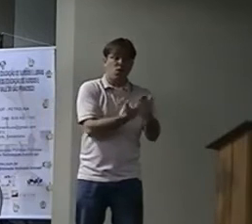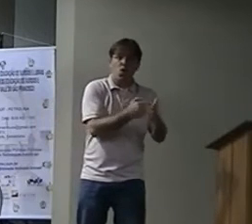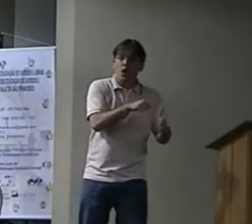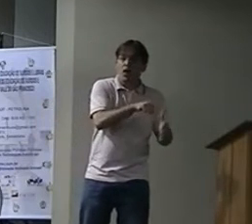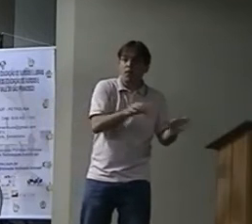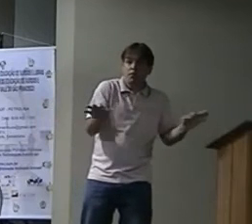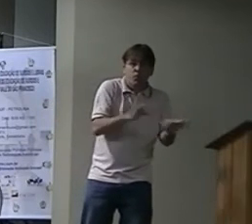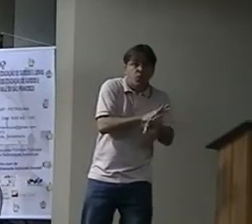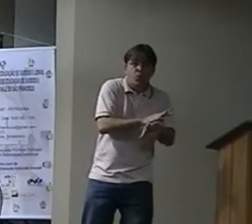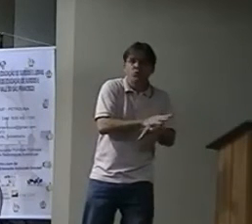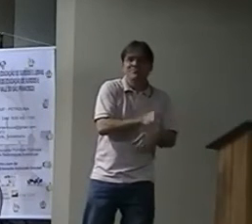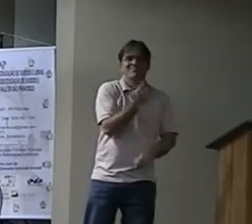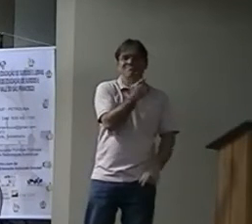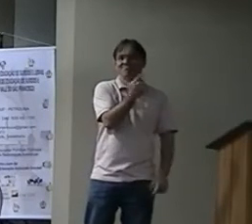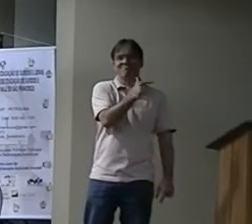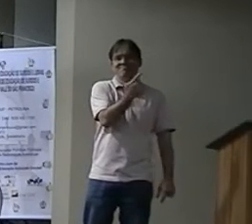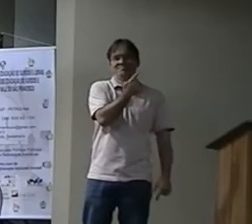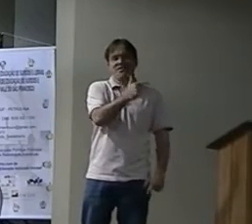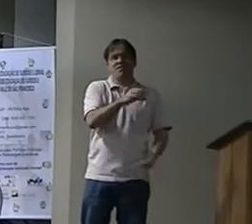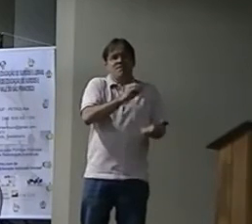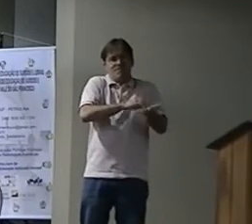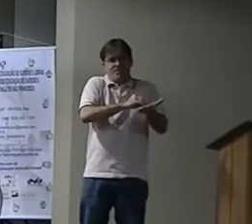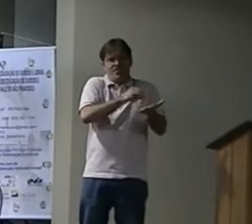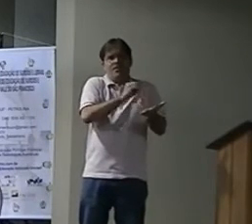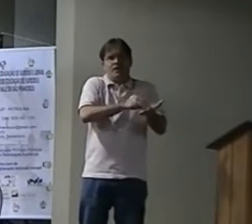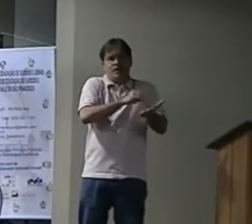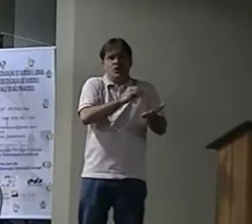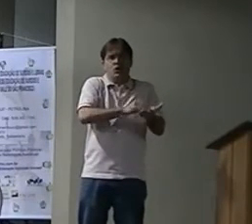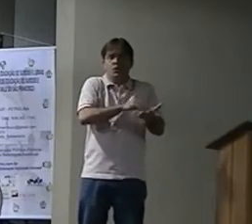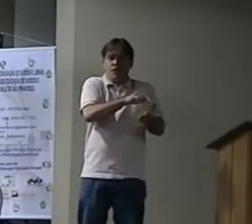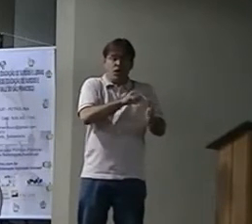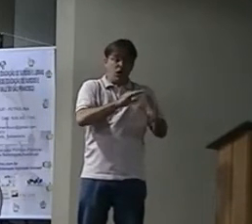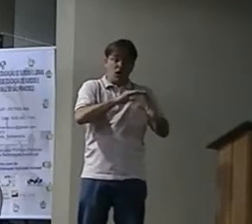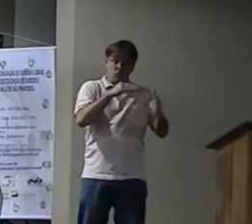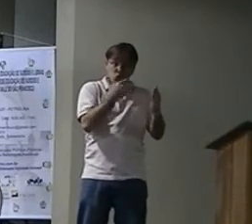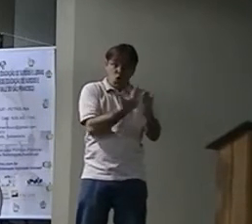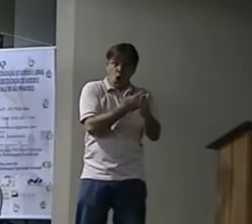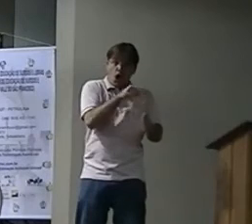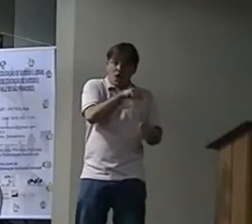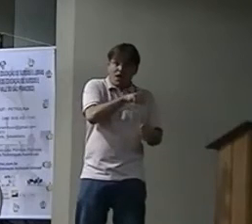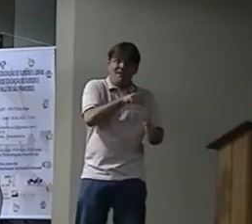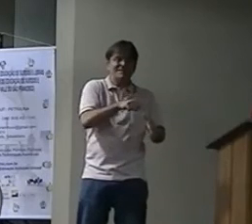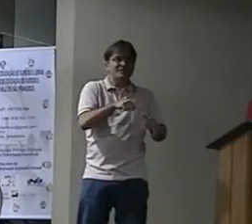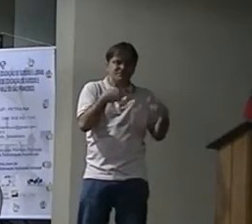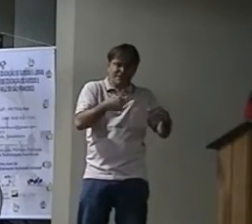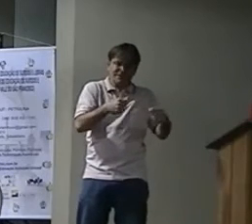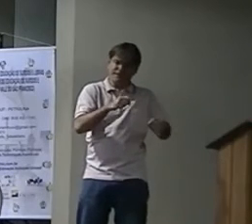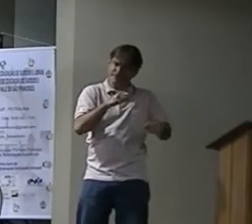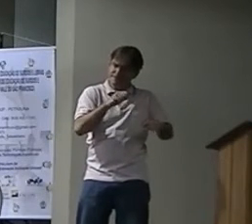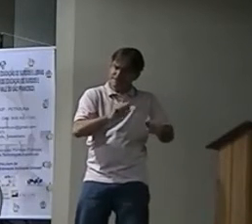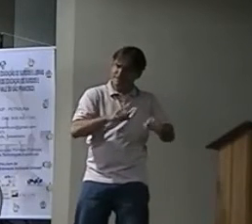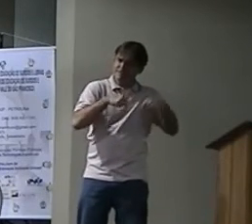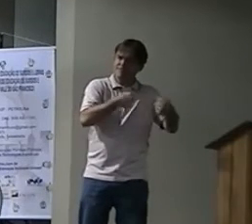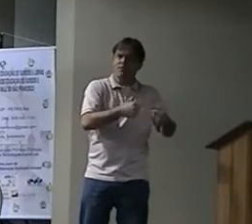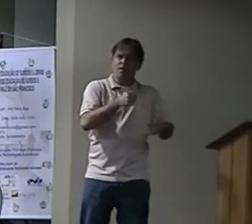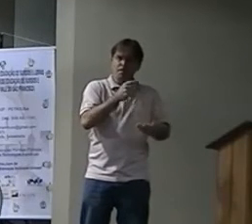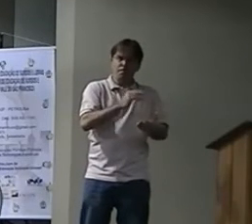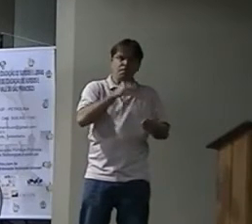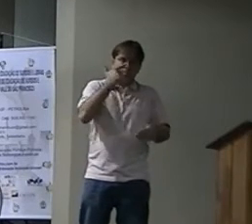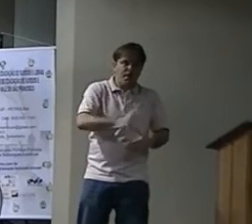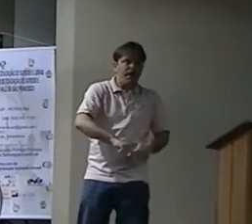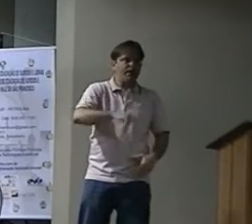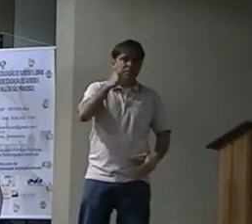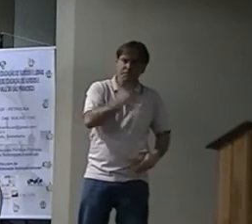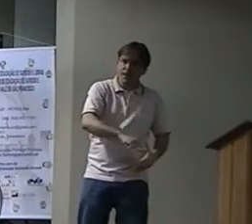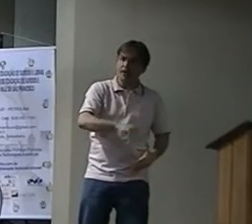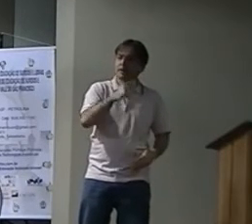fazer isso. Ela pode estar se preparando para atuar na escola, mas com a família, não. Eu acho que seria de